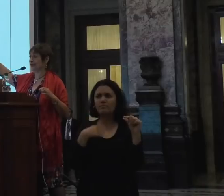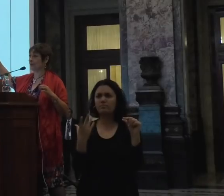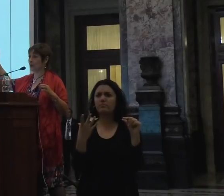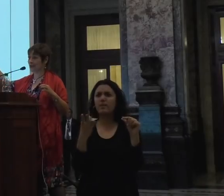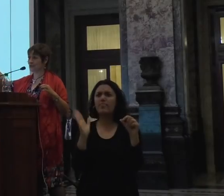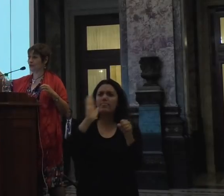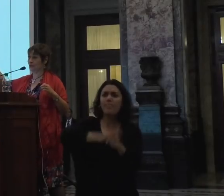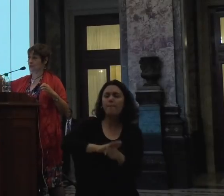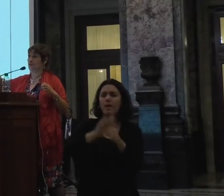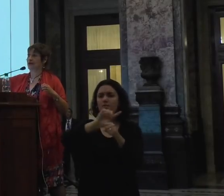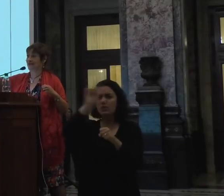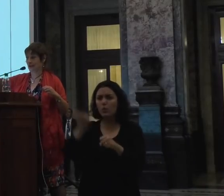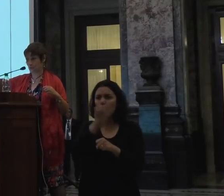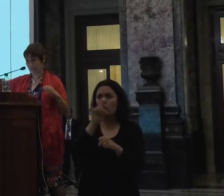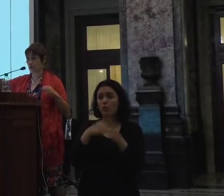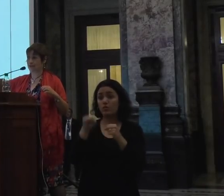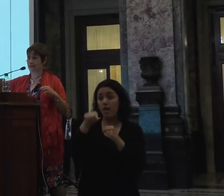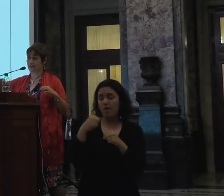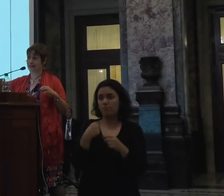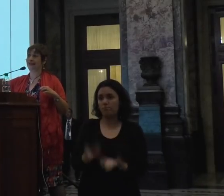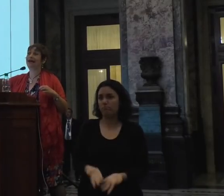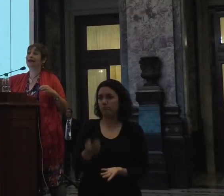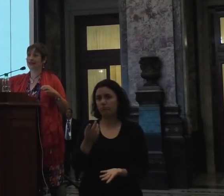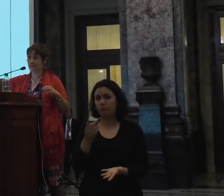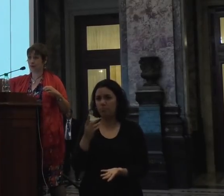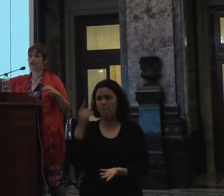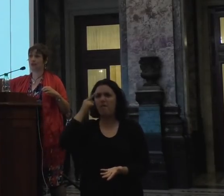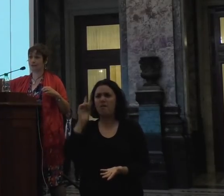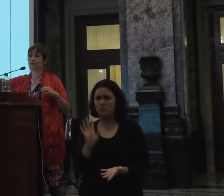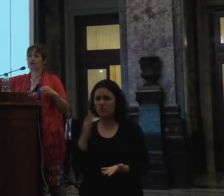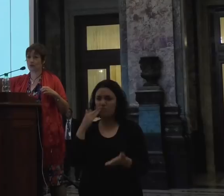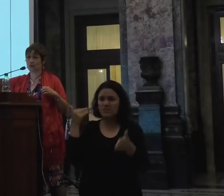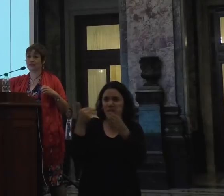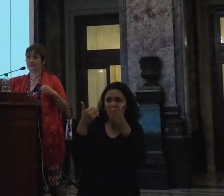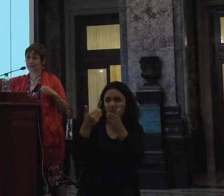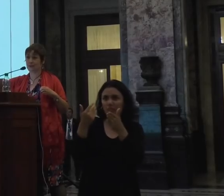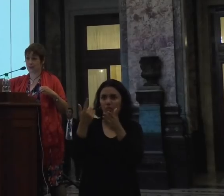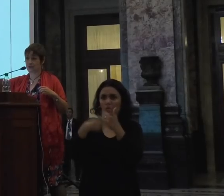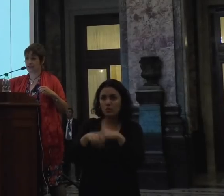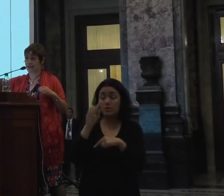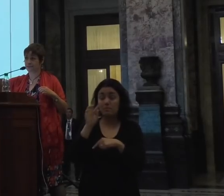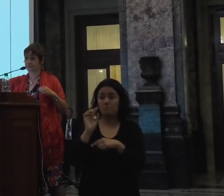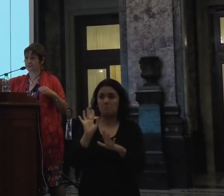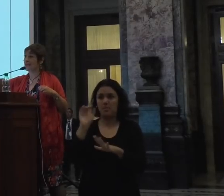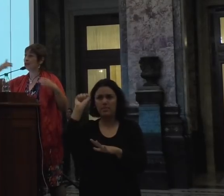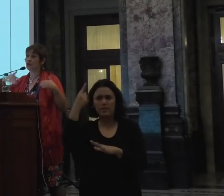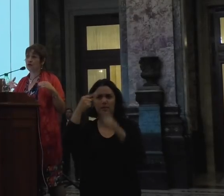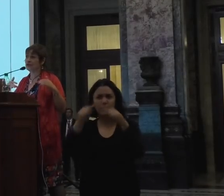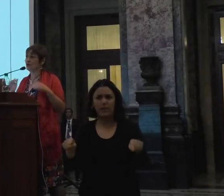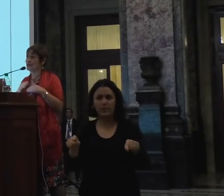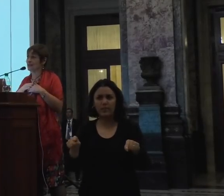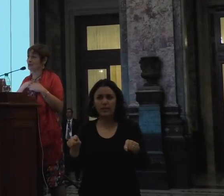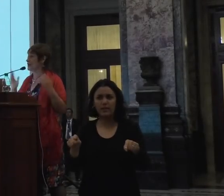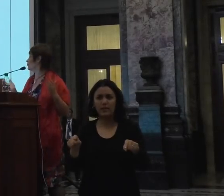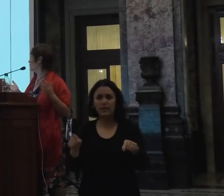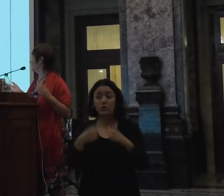círculos. Por eso, deducimos que está más cerca y por eso la vemos como de diferente luminosidad. Todo